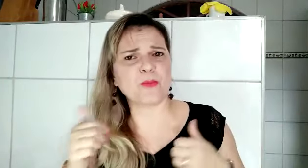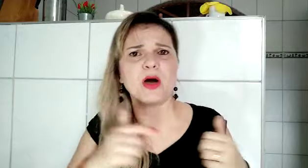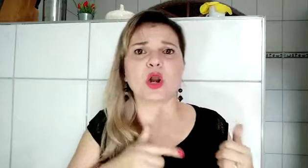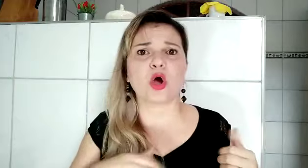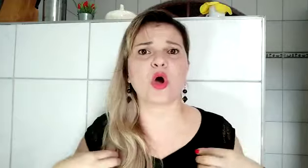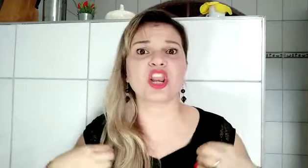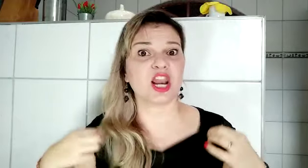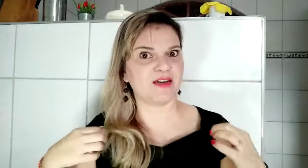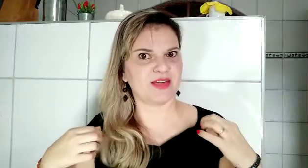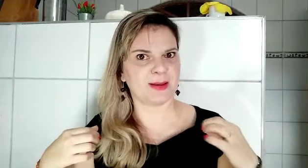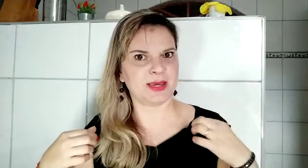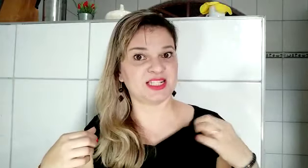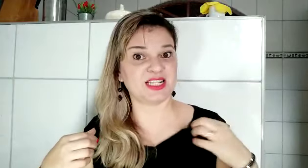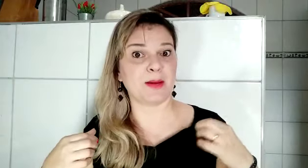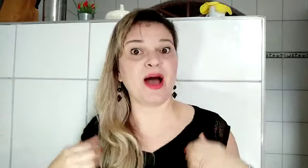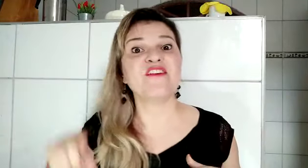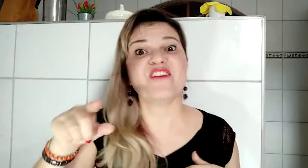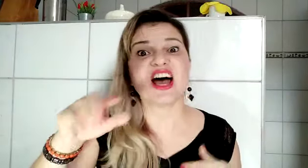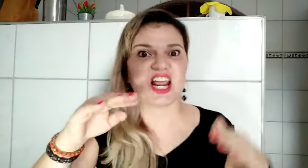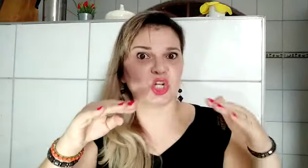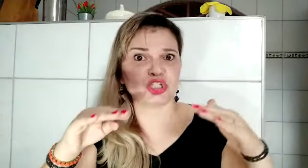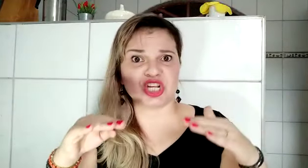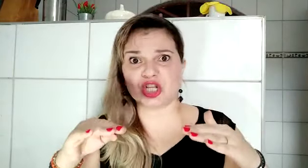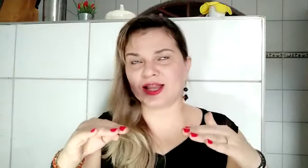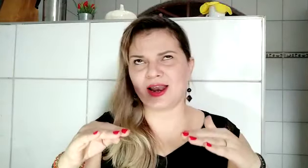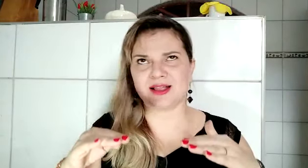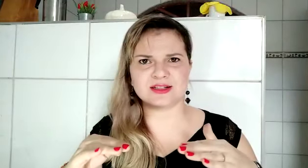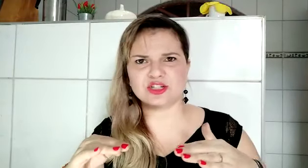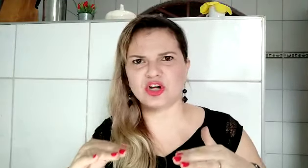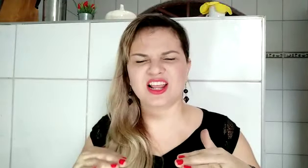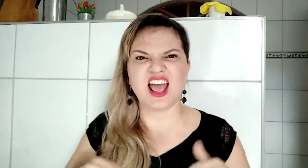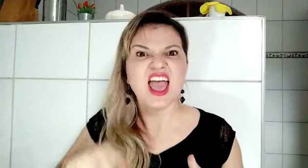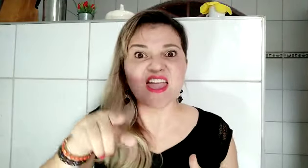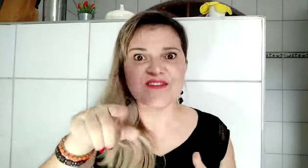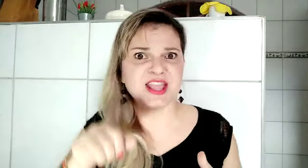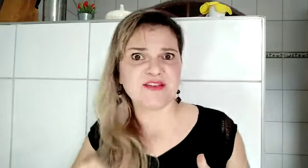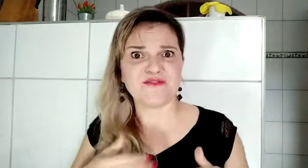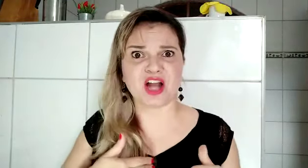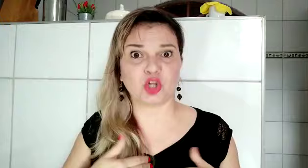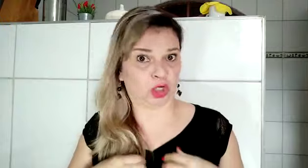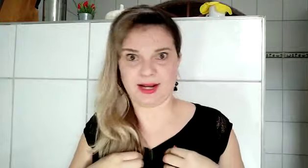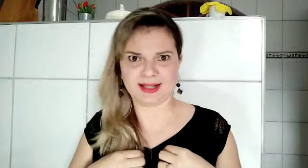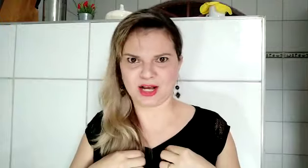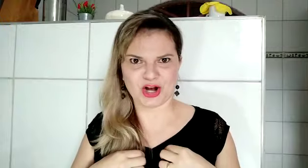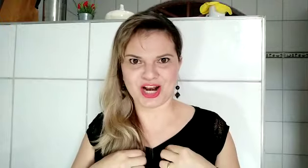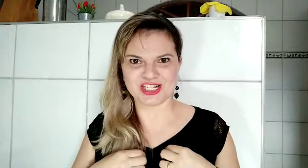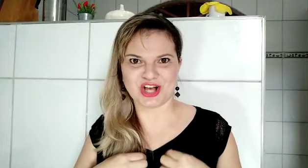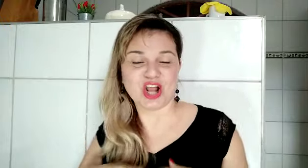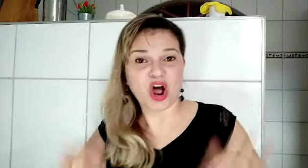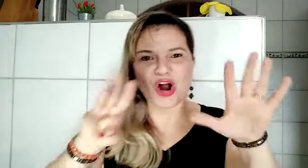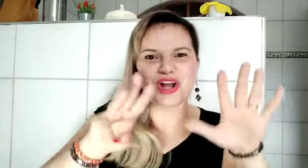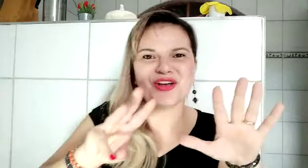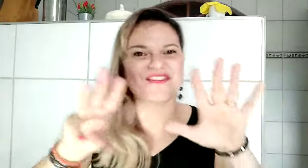bebelo cuando yastes en pijama, va reduciéndote la tensión, evita infarto, se ataca el corazón. Ocho